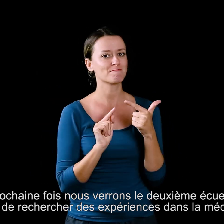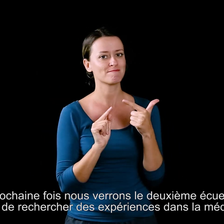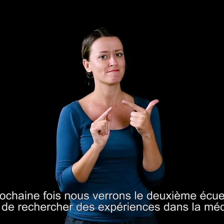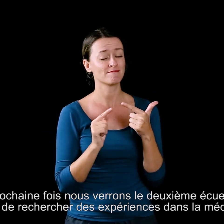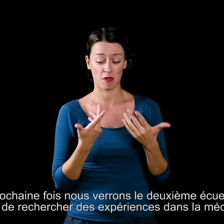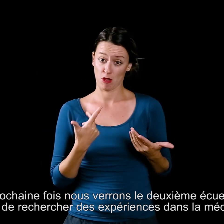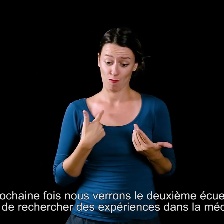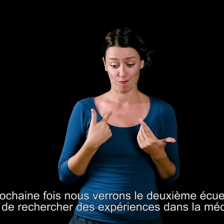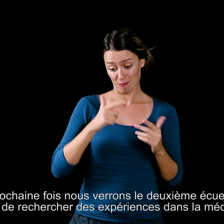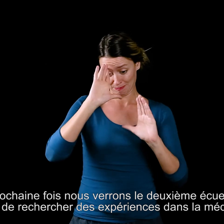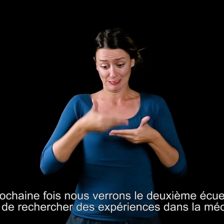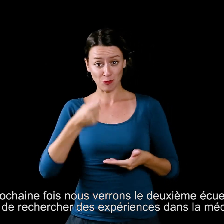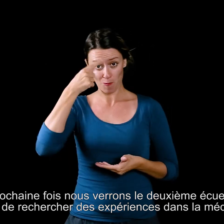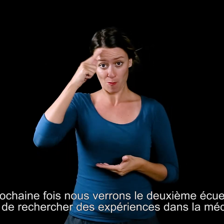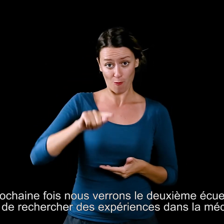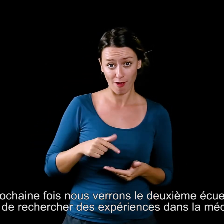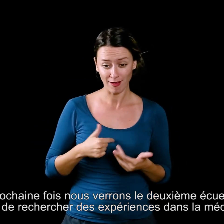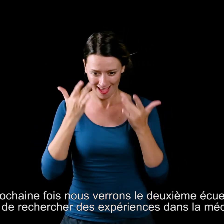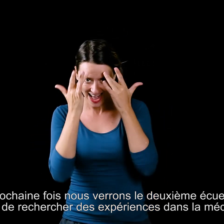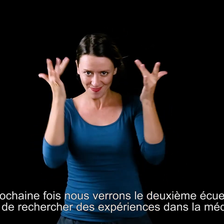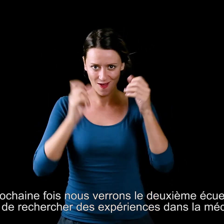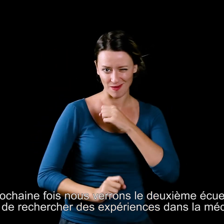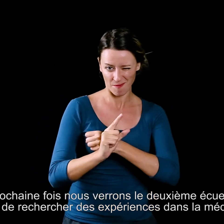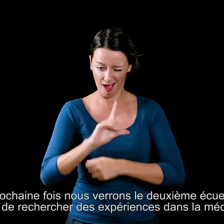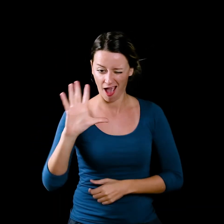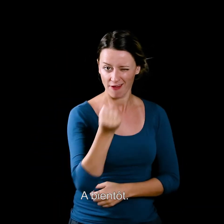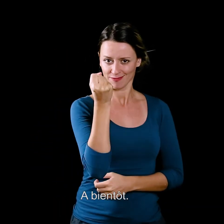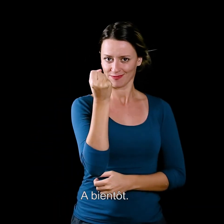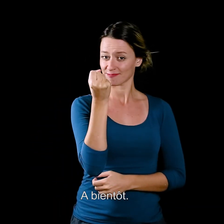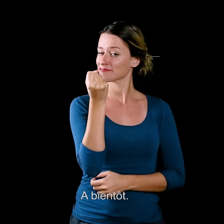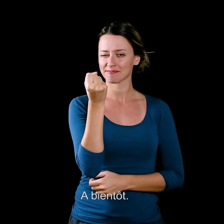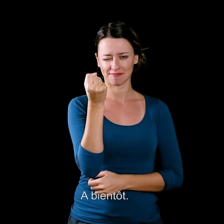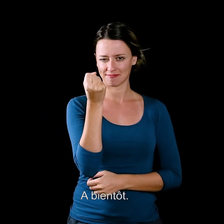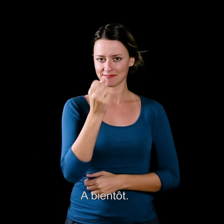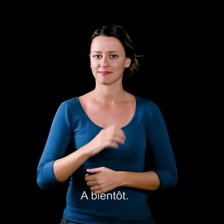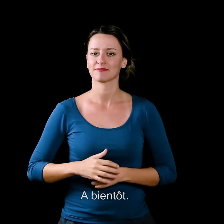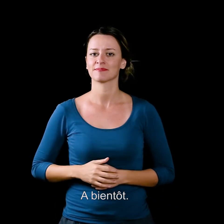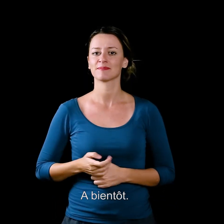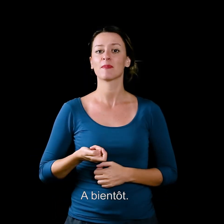la volonté de rechercher des expériences dans la méditation. À bientôt.